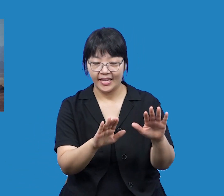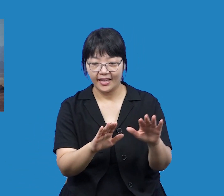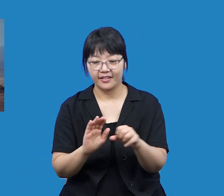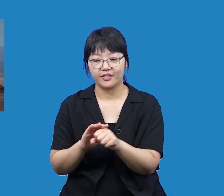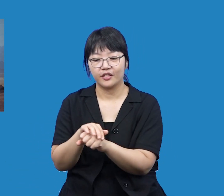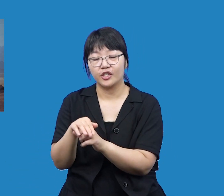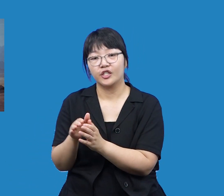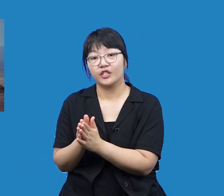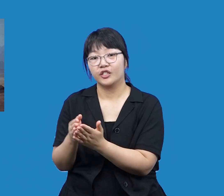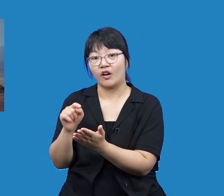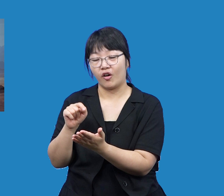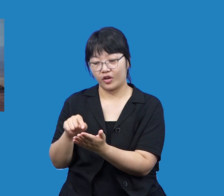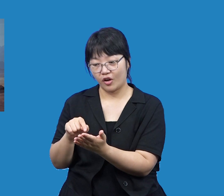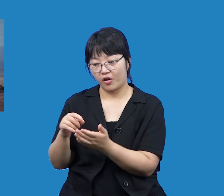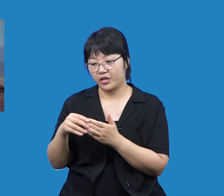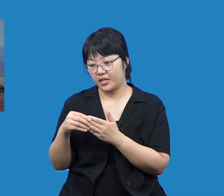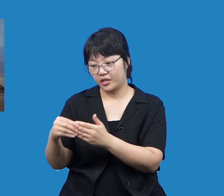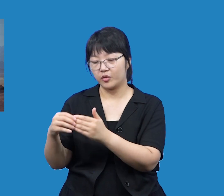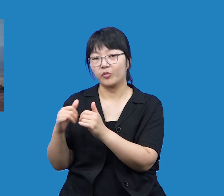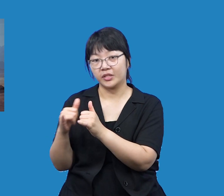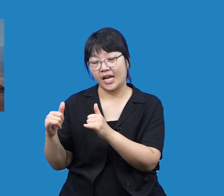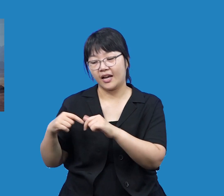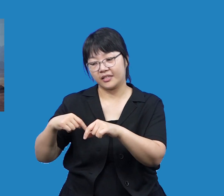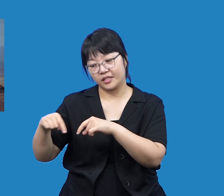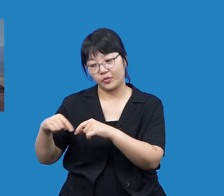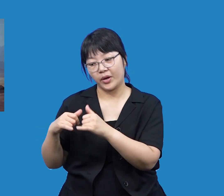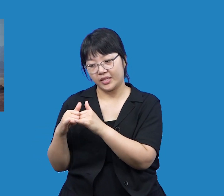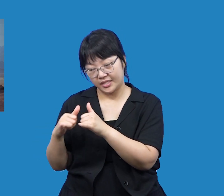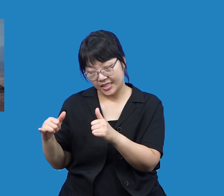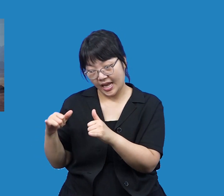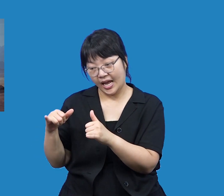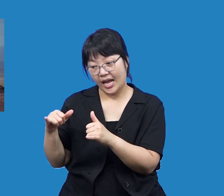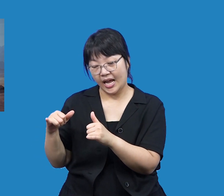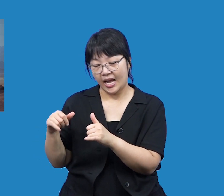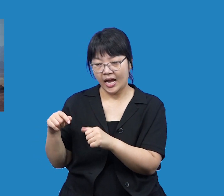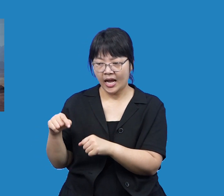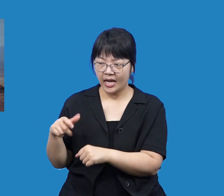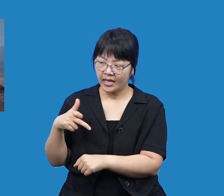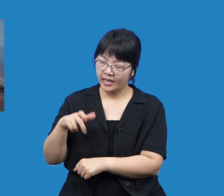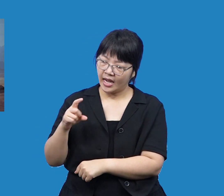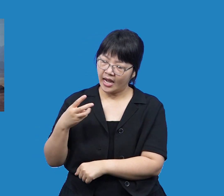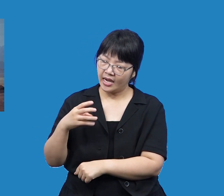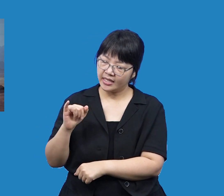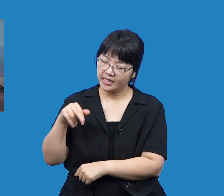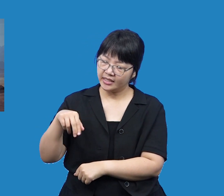뜻밖의 성경적 리더십은 카리스마를 강조하지 않습니다.